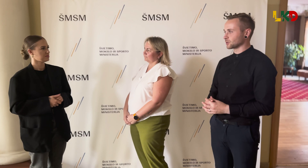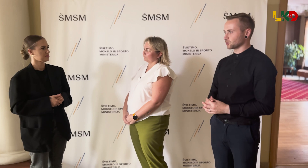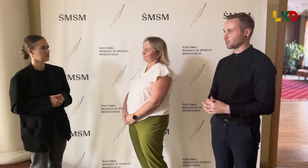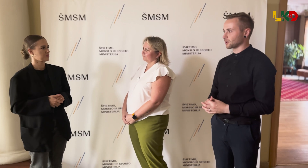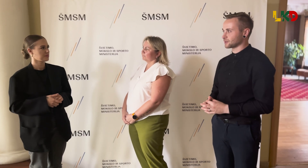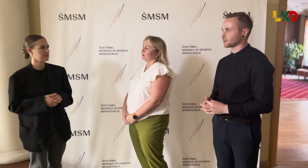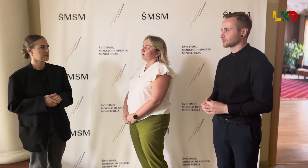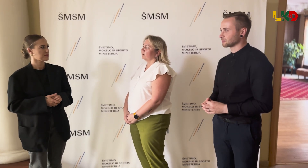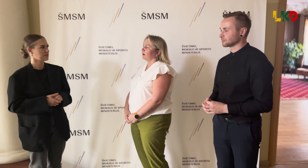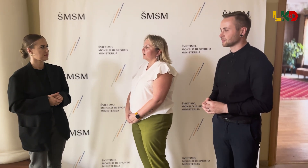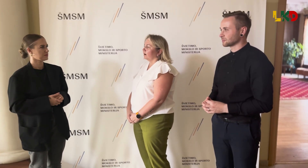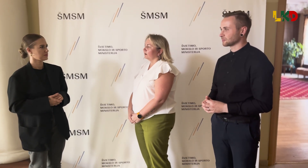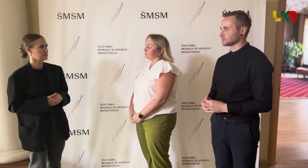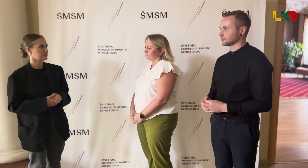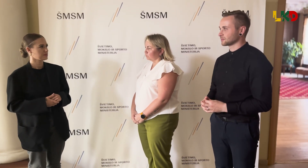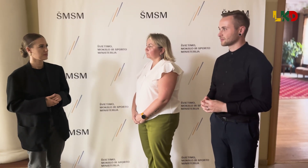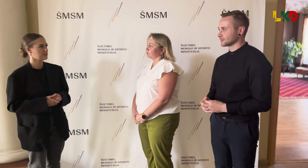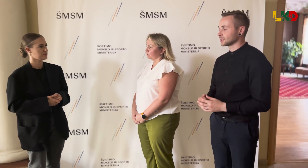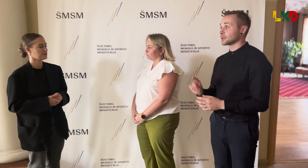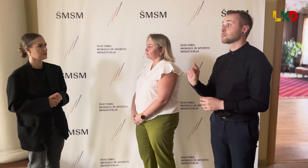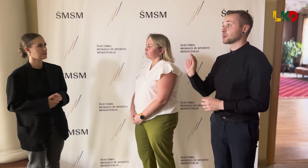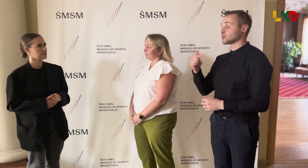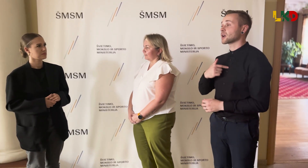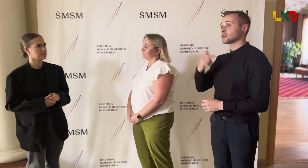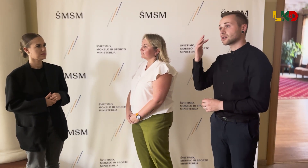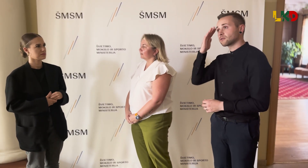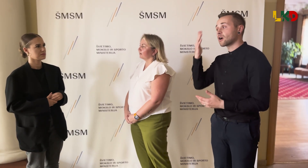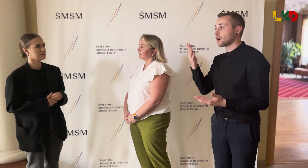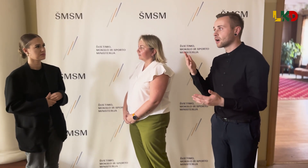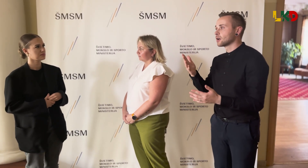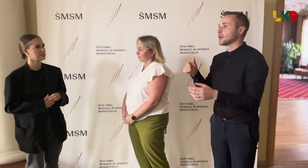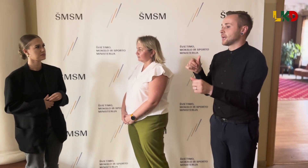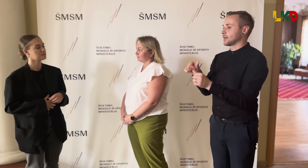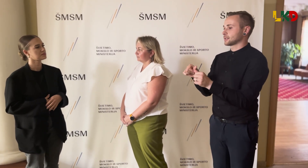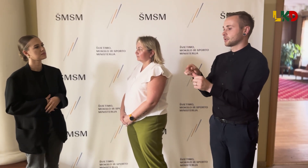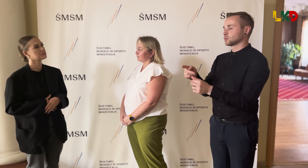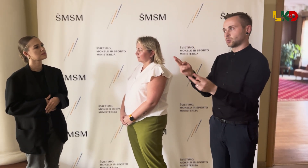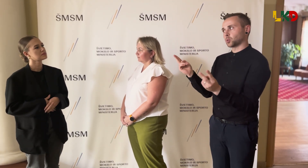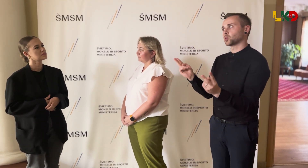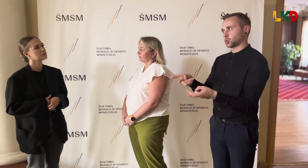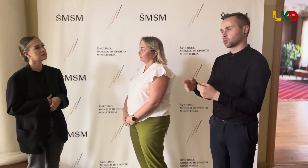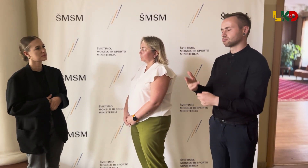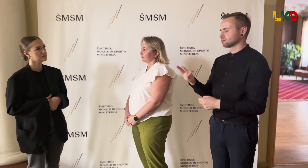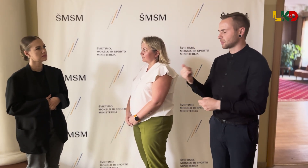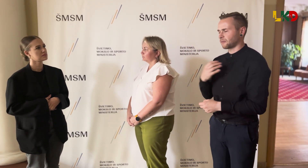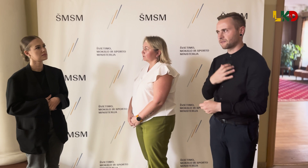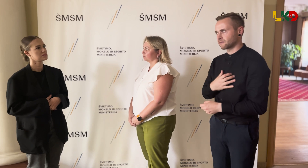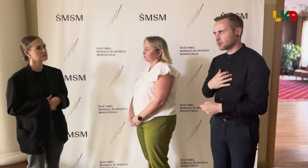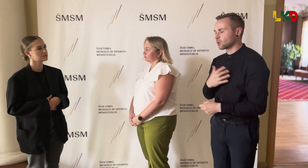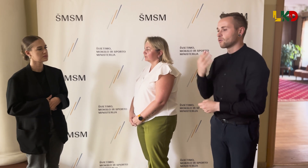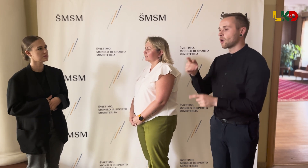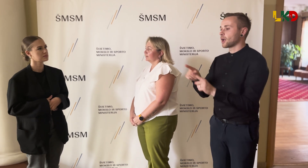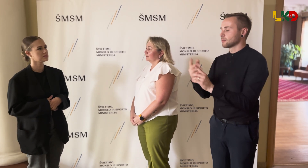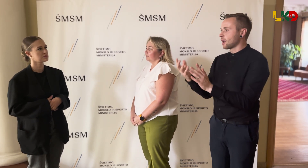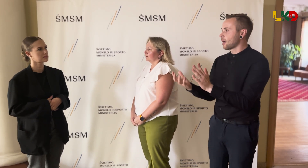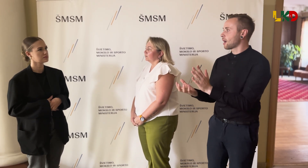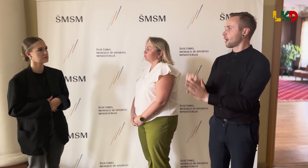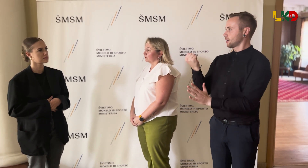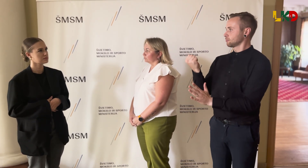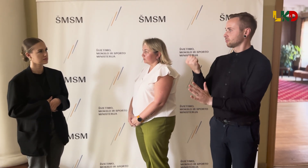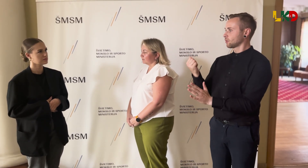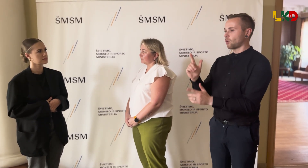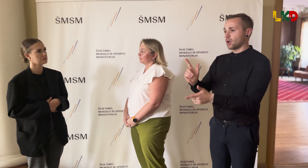galėtų plačiau papasakoti. Taip, visų pirma, aš manau, kad toks egzaminas yra reikalingas. Tikrai tai yra pasiekimas, kuris